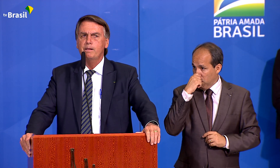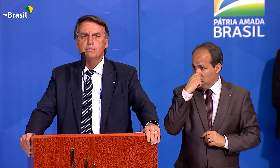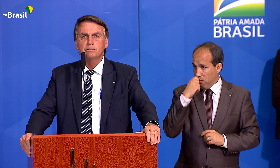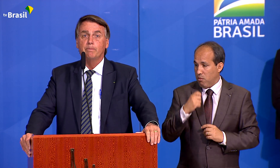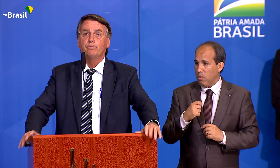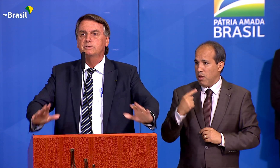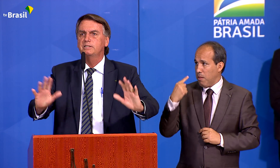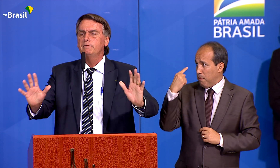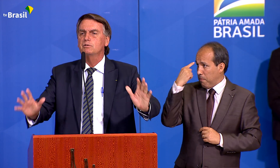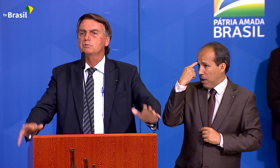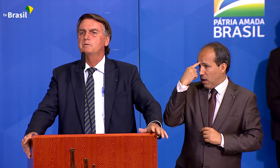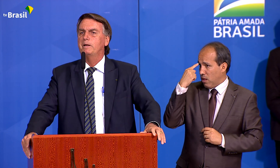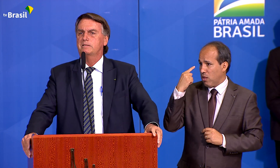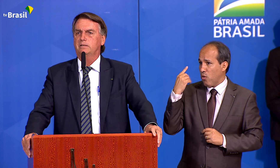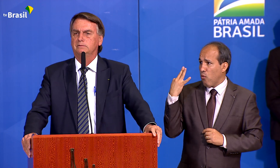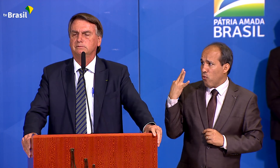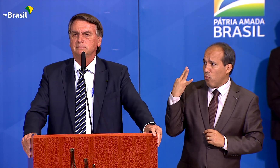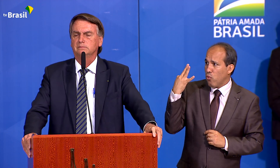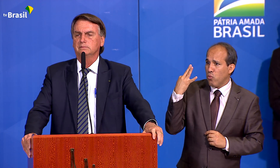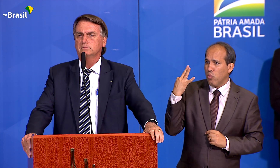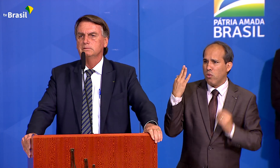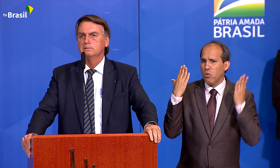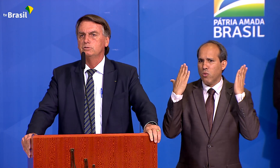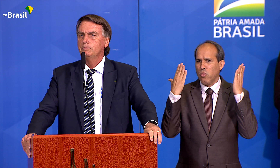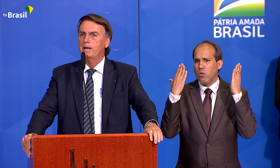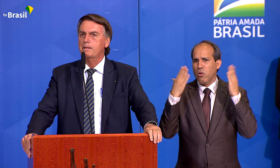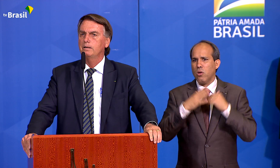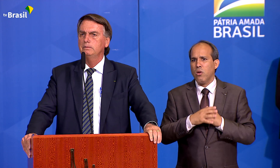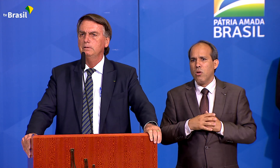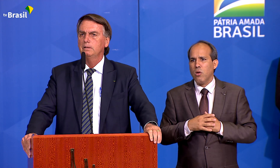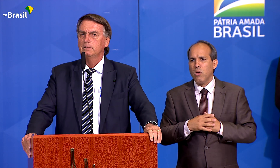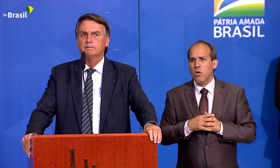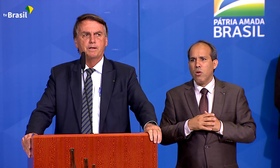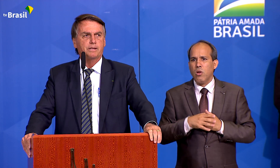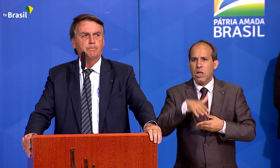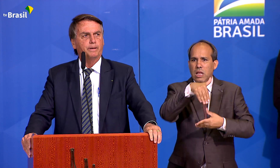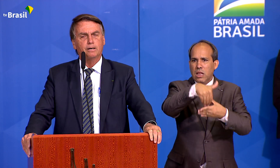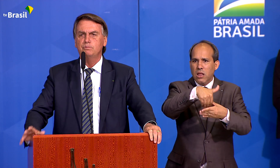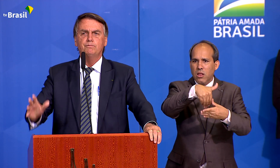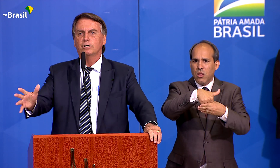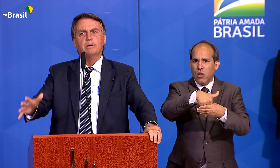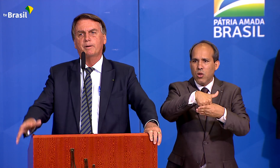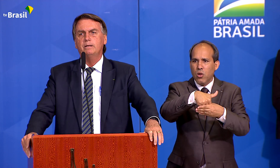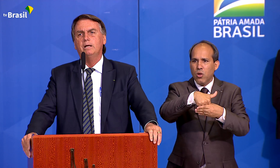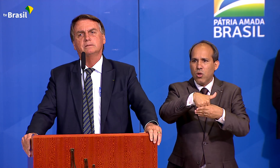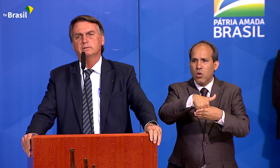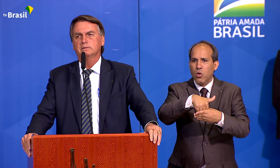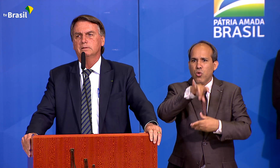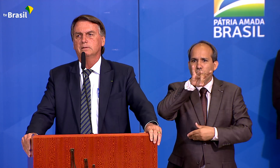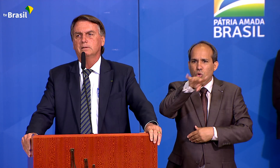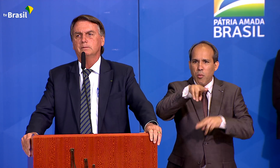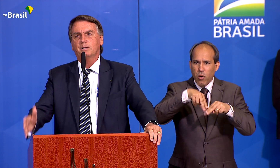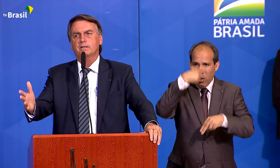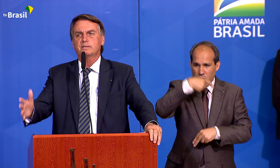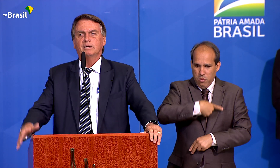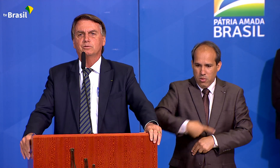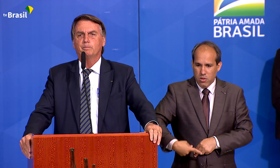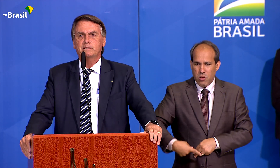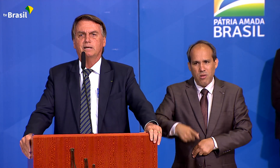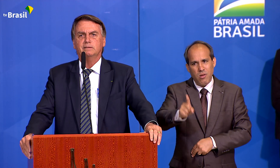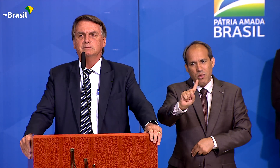não penso que uma possível suspensão de uma eleição vai ser a pena vovó só a presidente